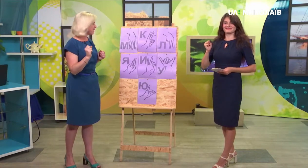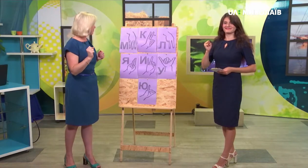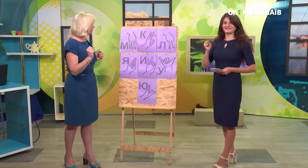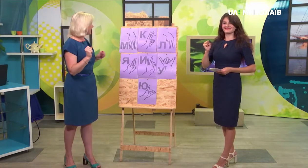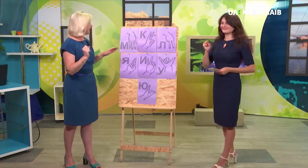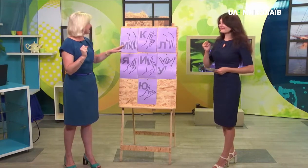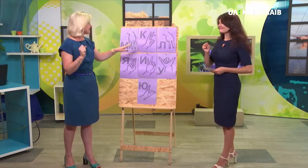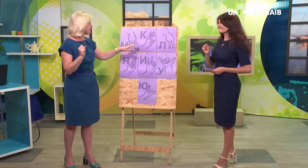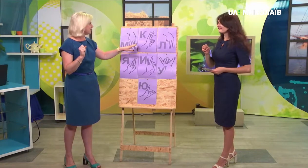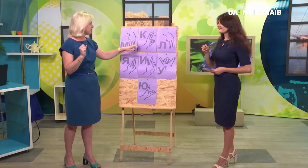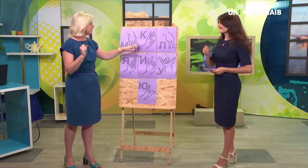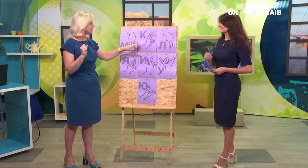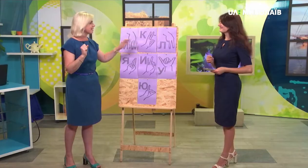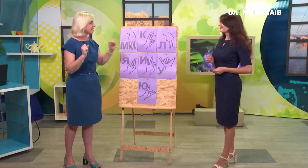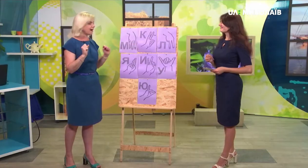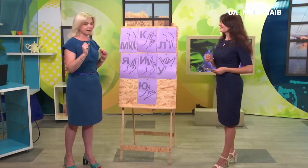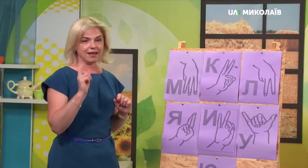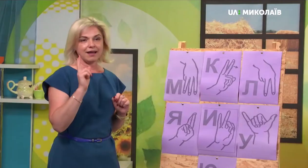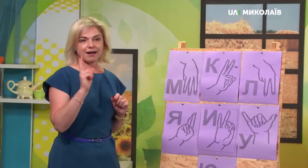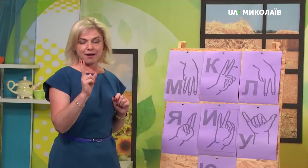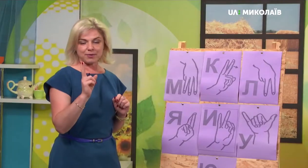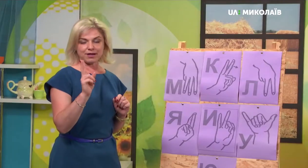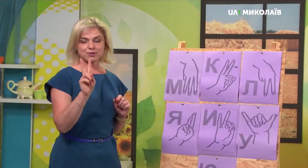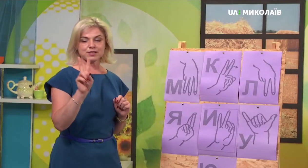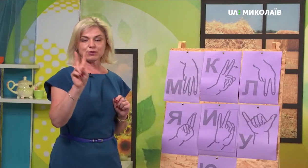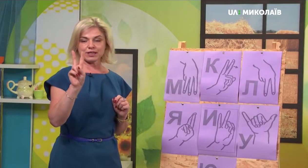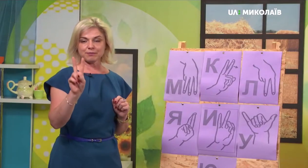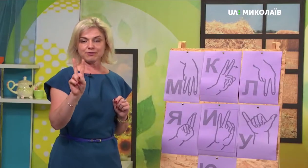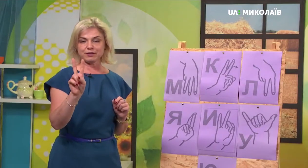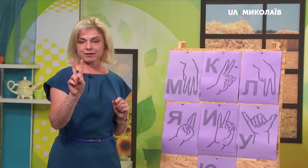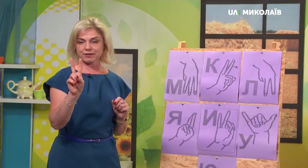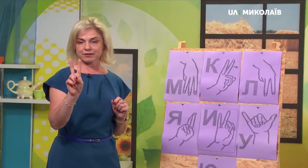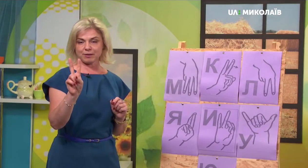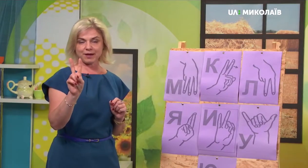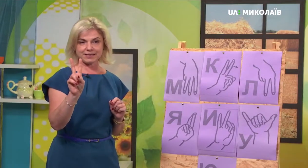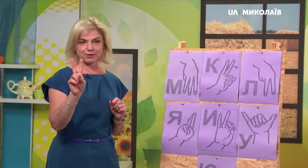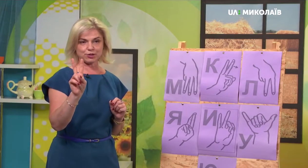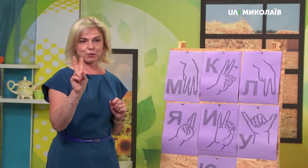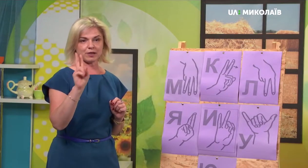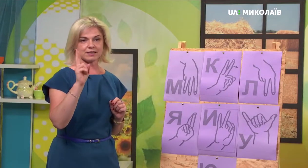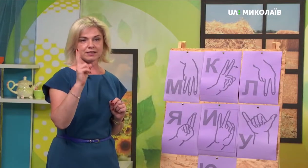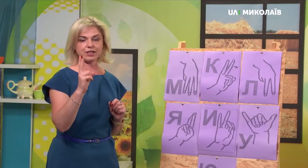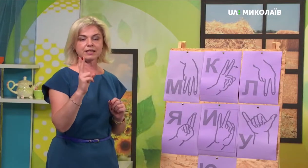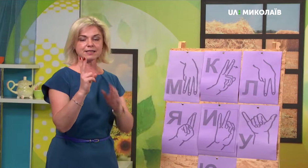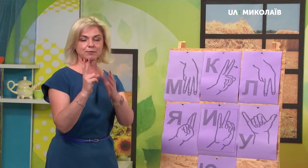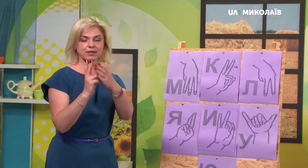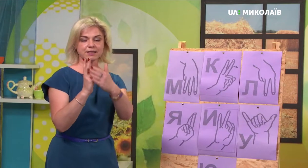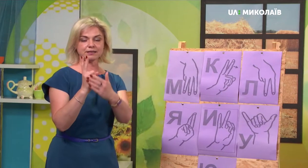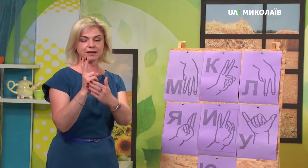«мама». Слідуюча літера «К». «К» показується, от як ми два пальці хочемо показати, тільки це показати треба